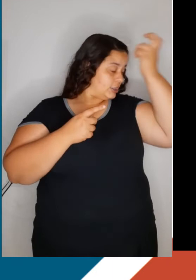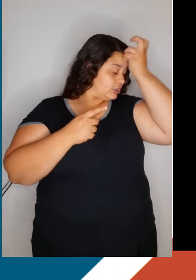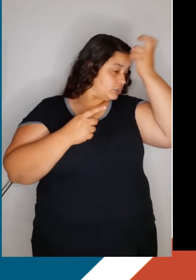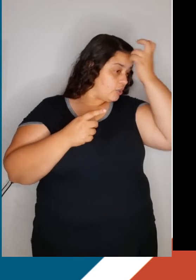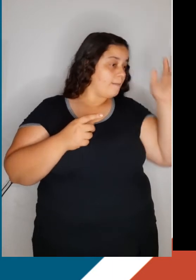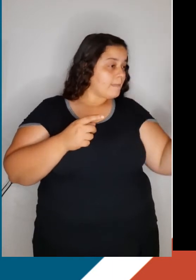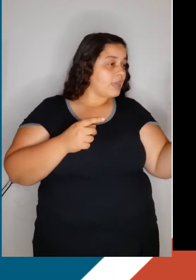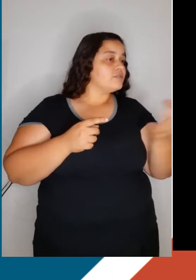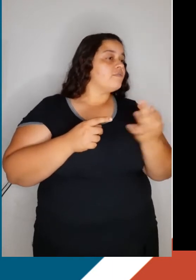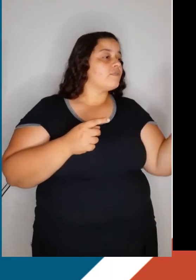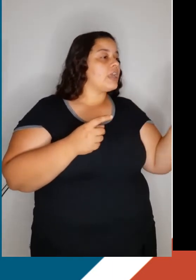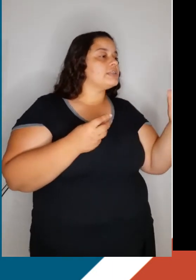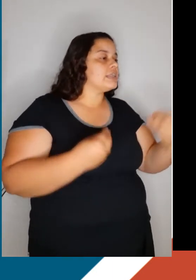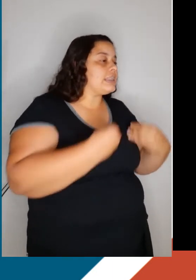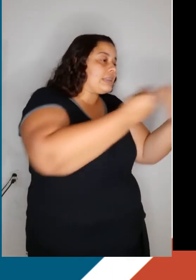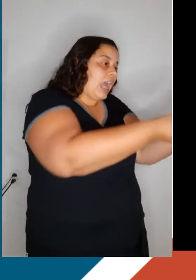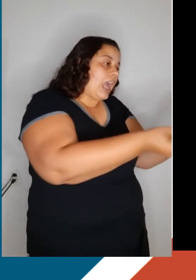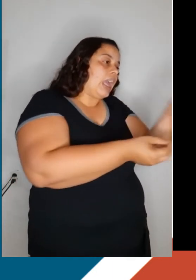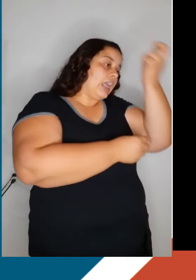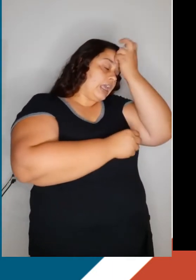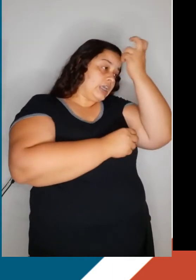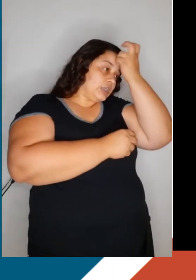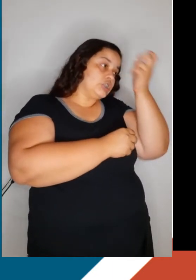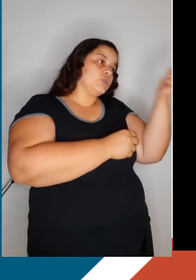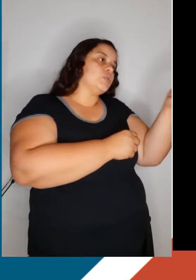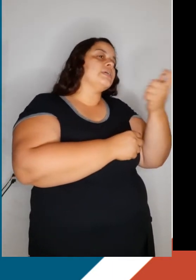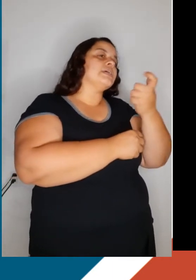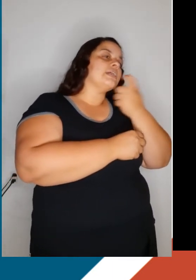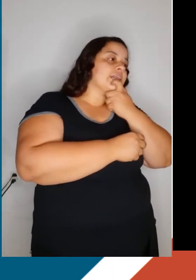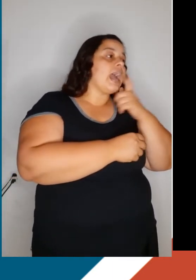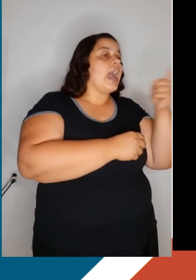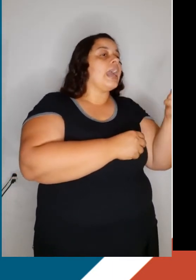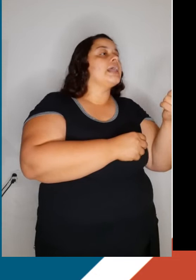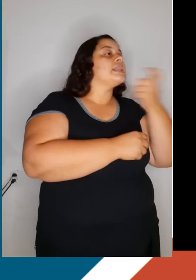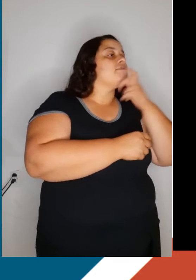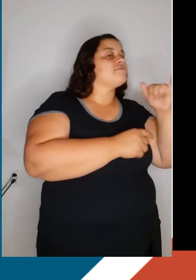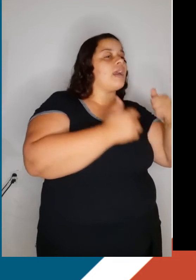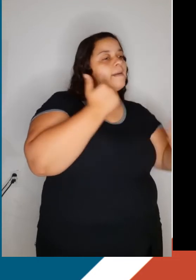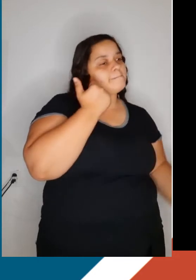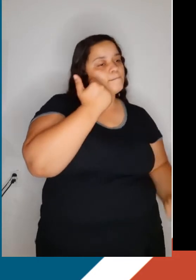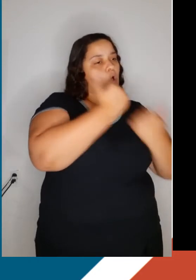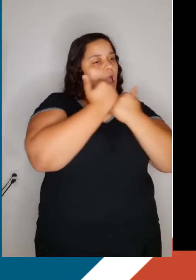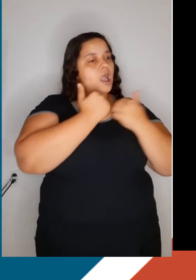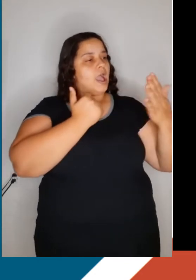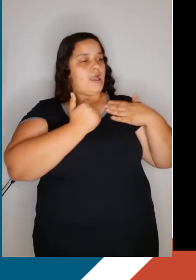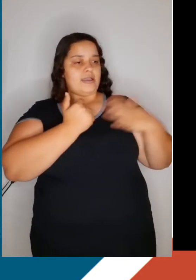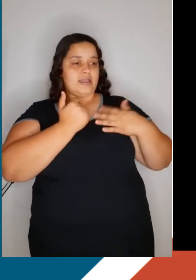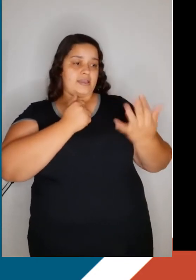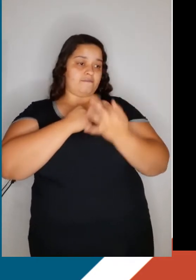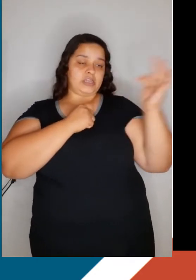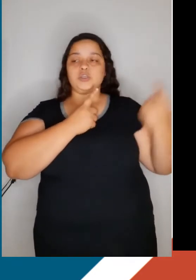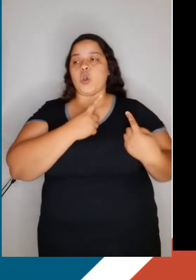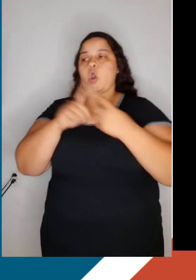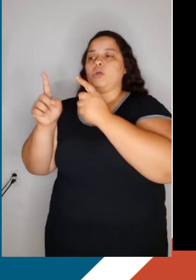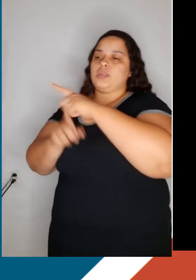vai fazer uma jogada, vai abrir mão do Egito para a Inglaterra, e a Inglaterra vai apoiar a França contra a